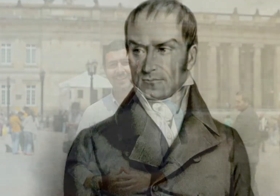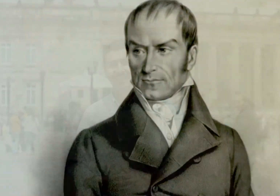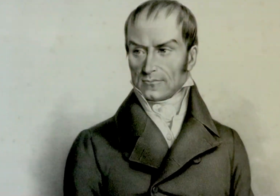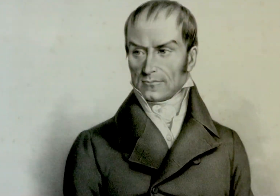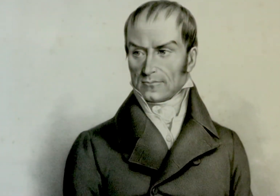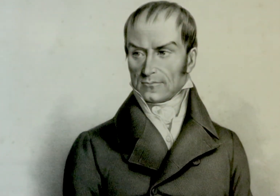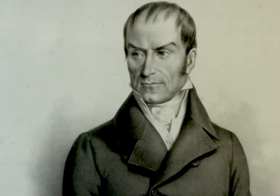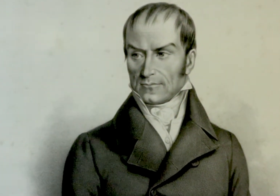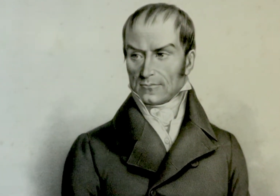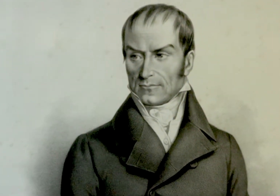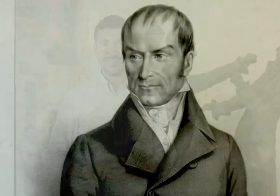Música